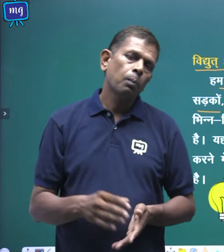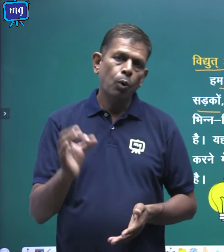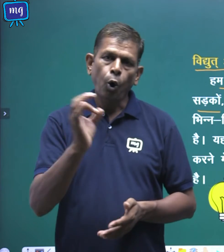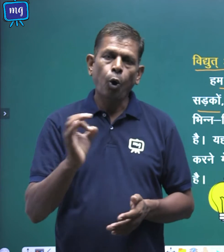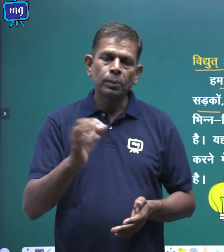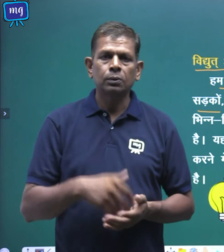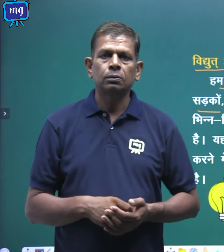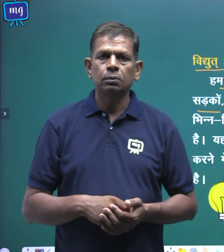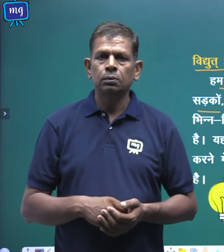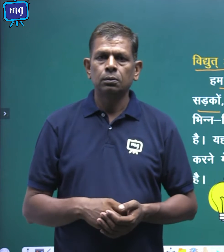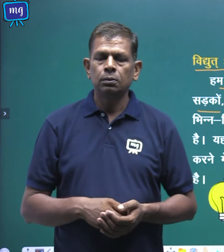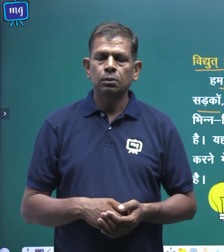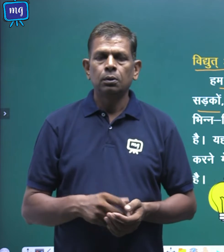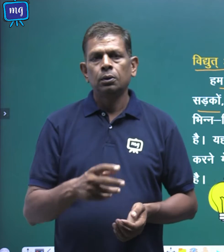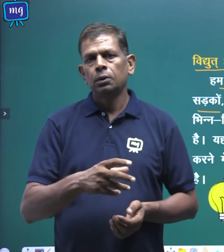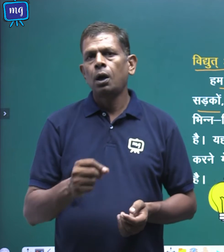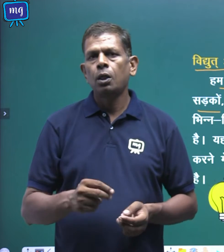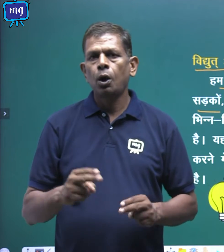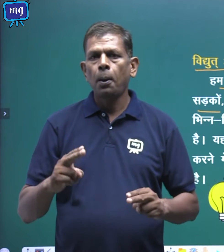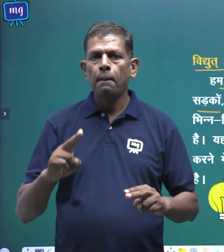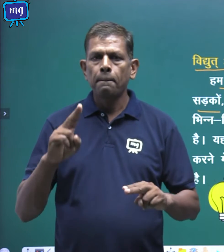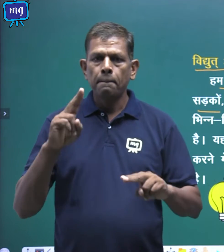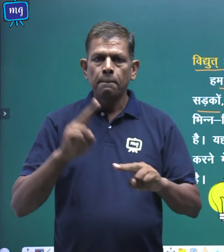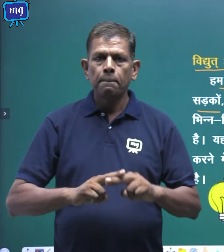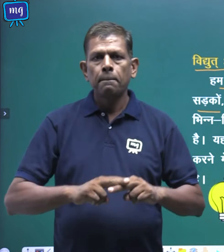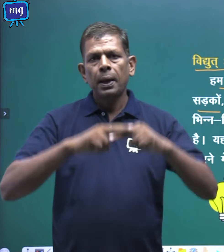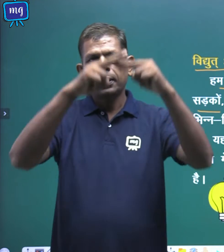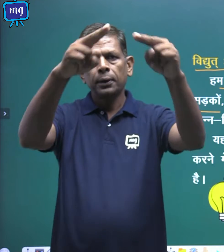दफ्तरों तथा फैक्ट्रियों में